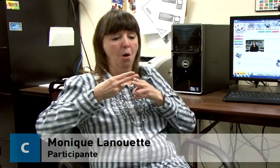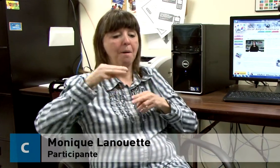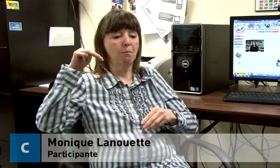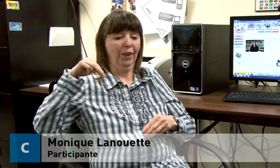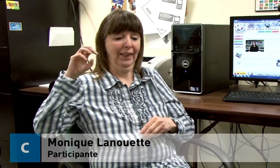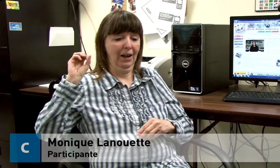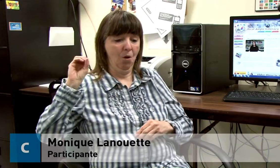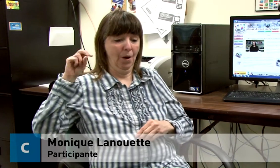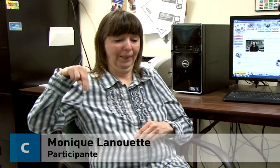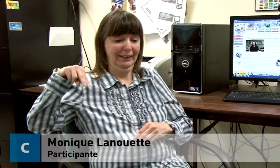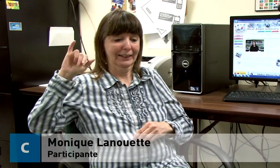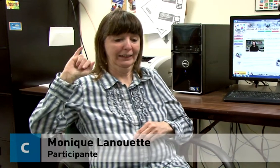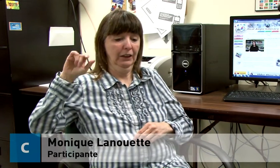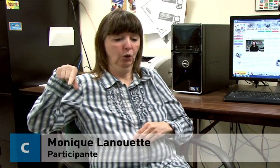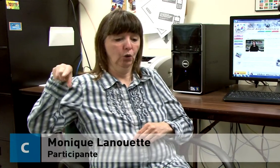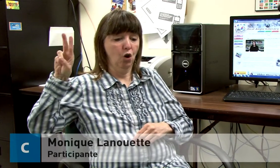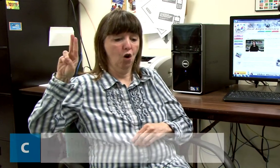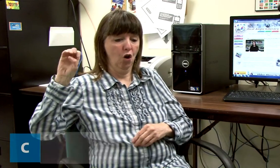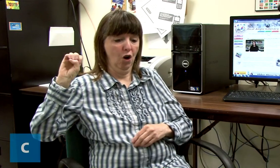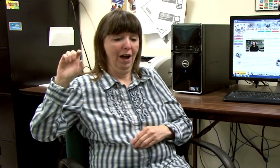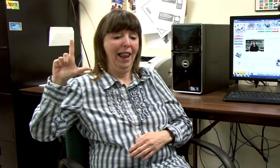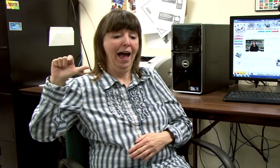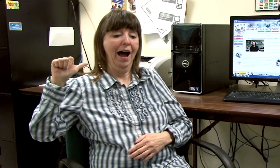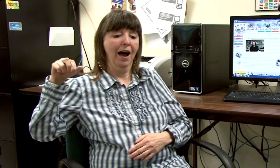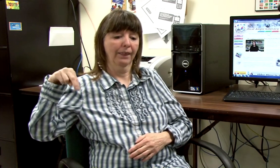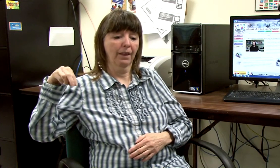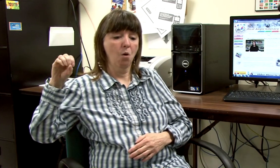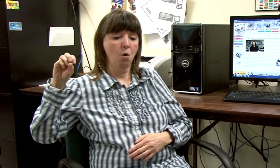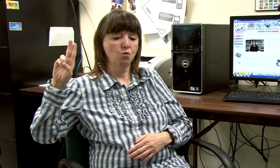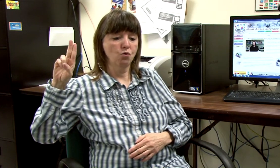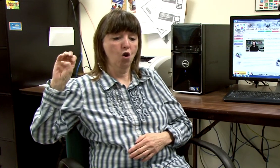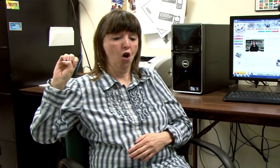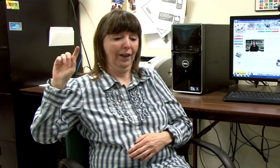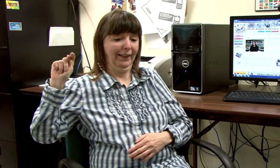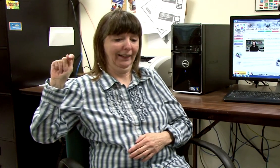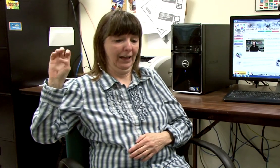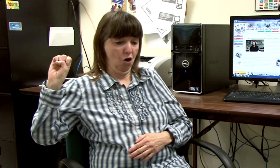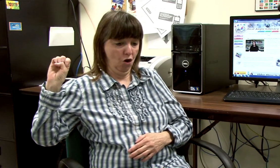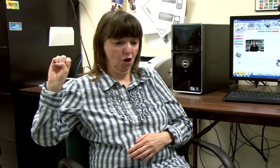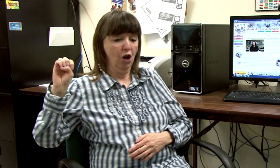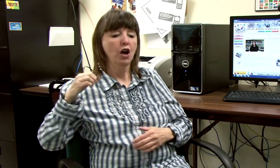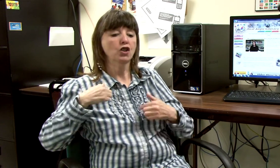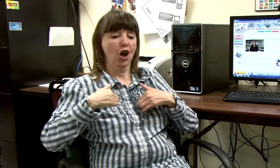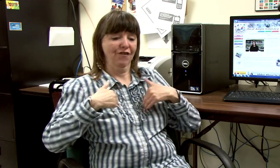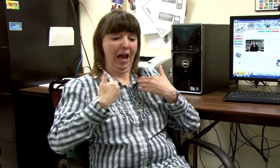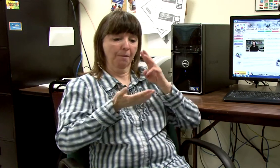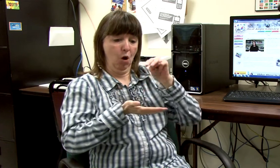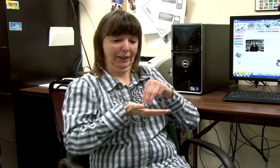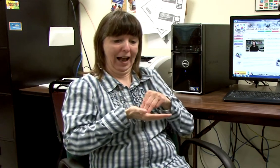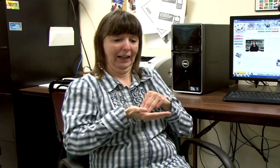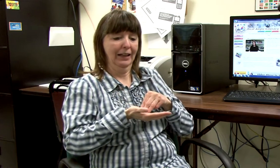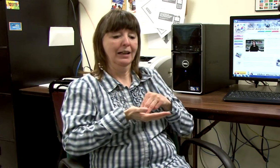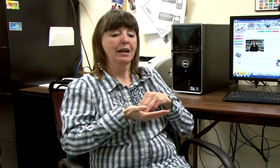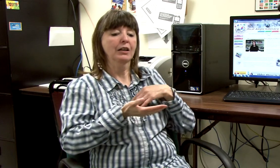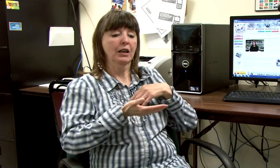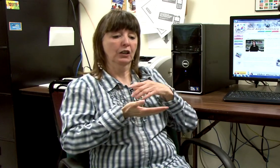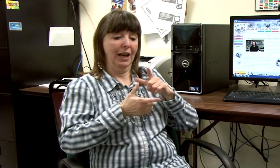Mon nom est Monique Lanouette. Je vis à Montréal. Ma langue est la langue des signes québécoise, le LSQ. Et je viens dans